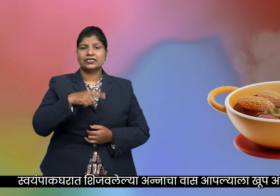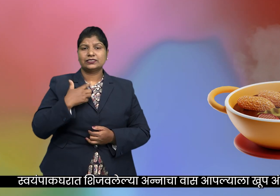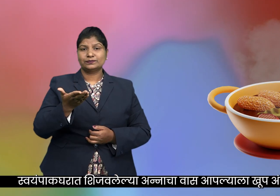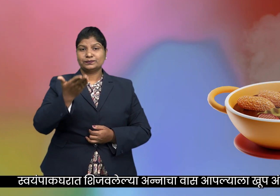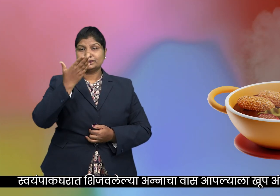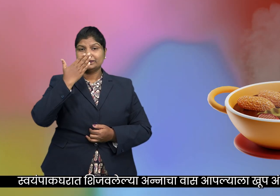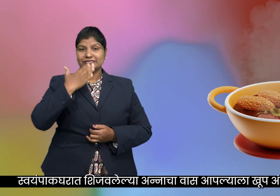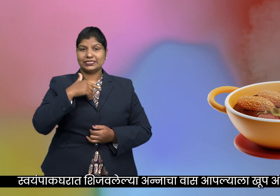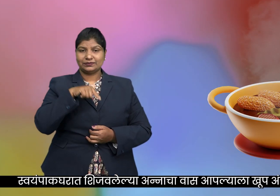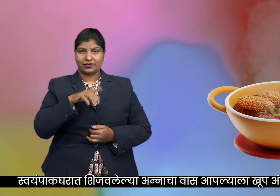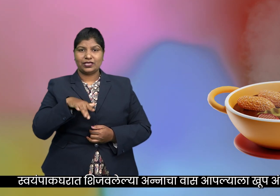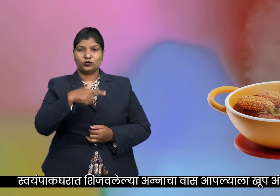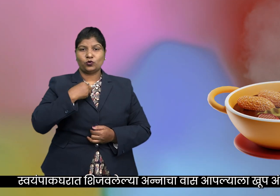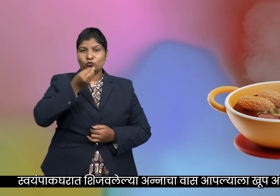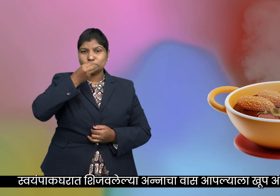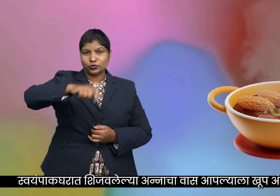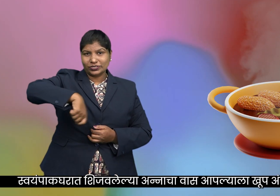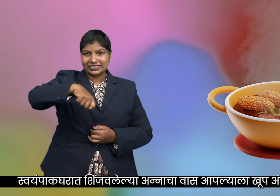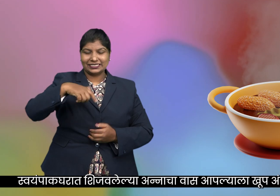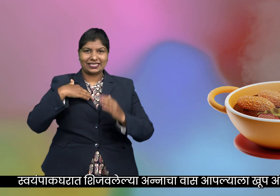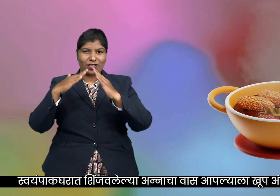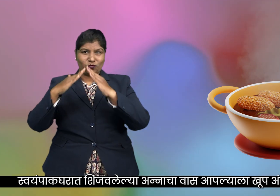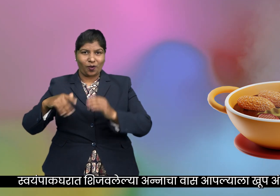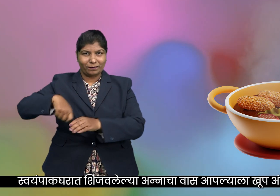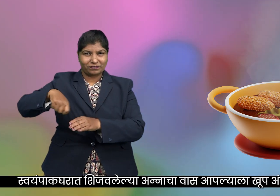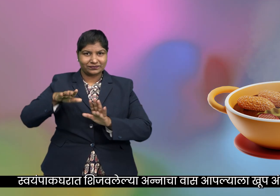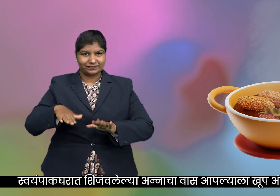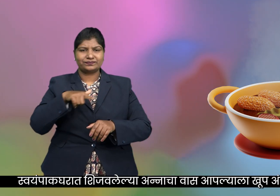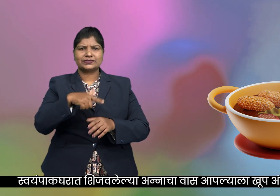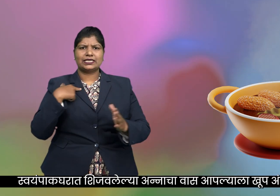स्वयंपाकघरात शिजवलेल्या अन्नाचा वास आपल्याला खूप अंतरावरूनही पोहोचतो.